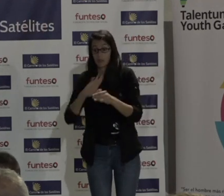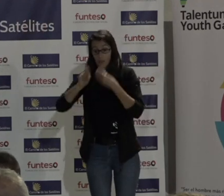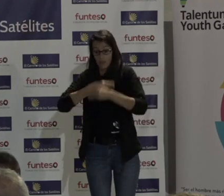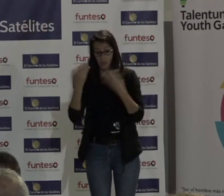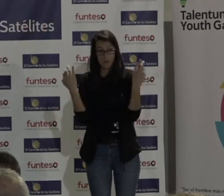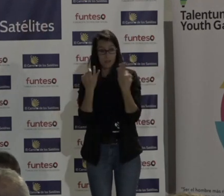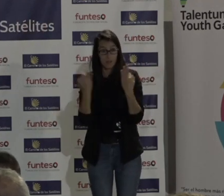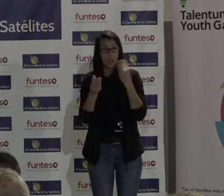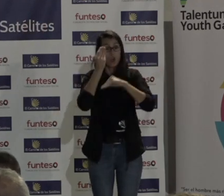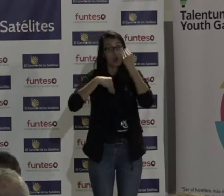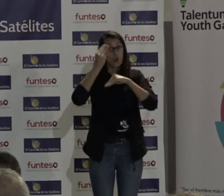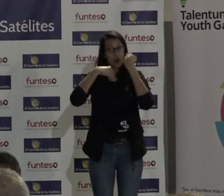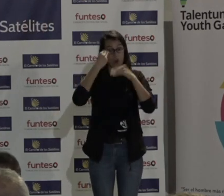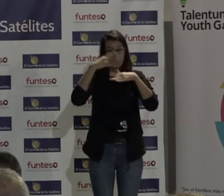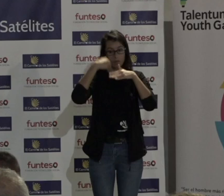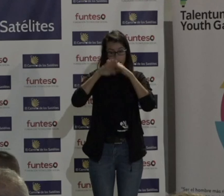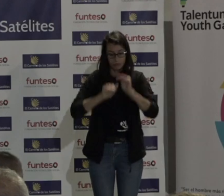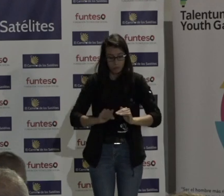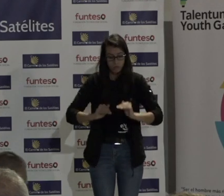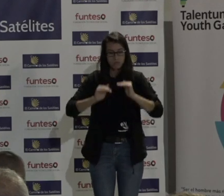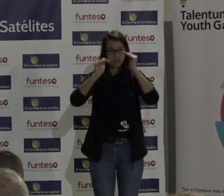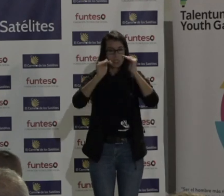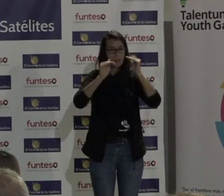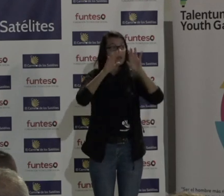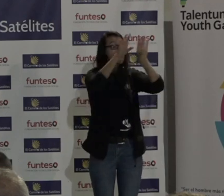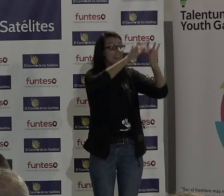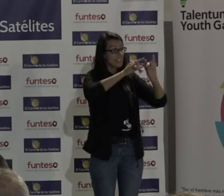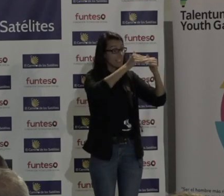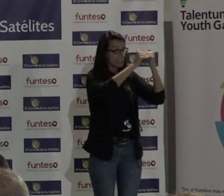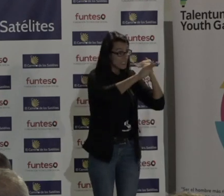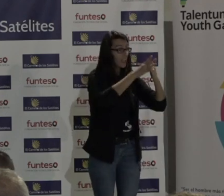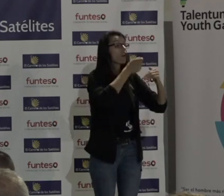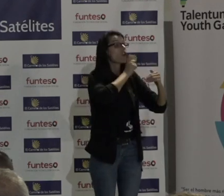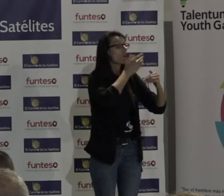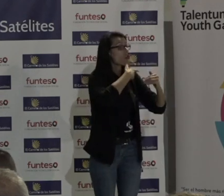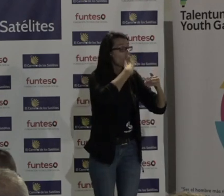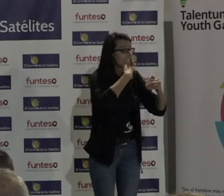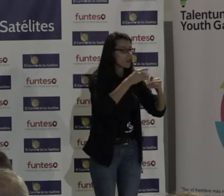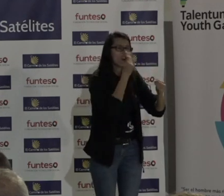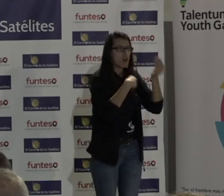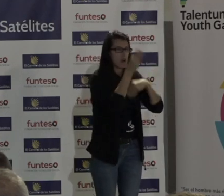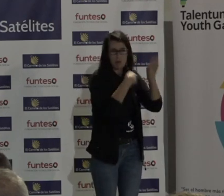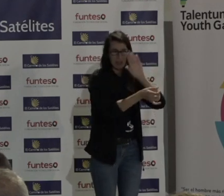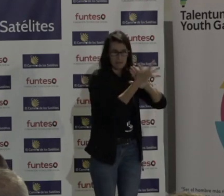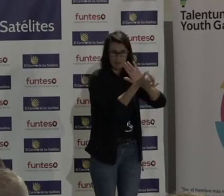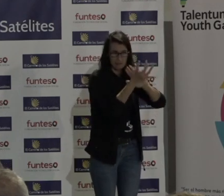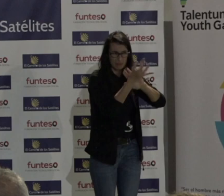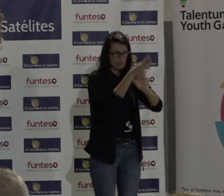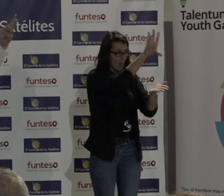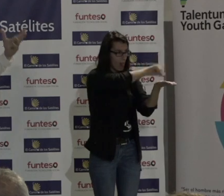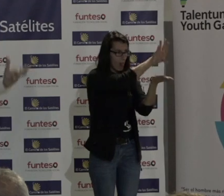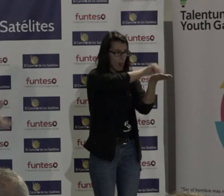acopiábamos víveres. Cualquiera que conozca la Terra Chá sabe que es una tierra muy fértil, donde se produce muchísimo alimento. Todo ese alimento